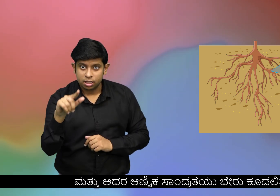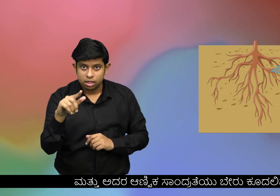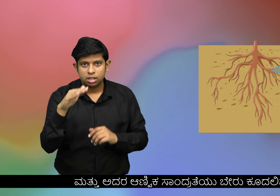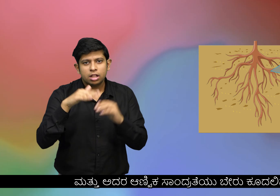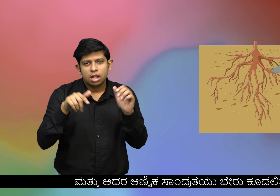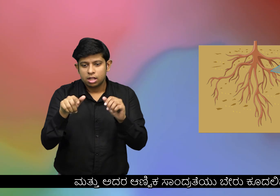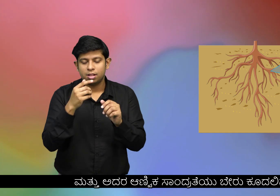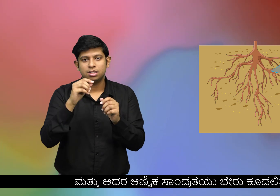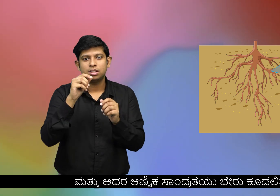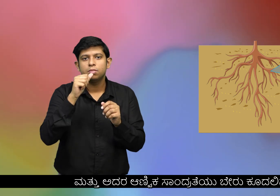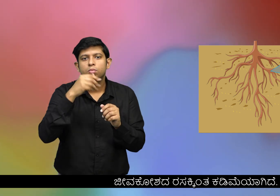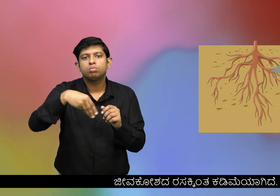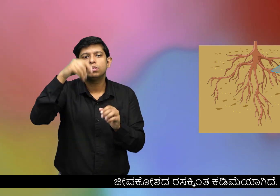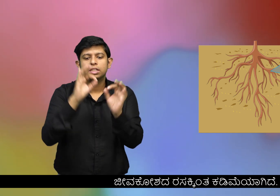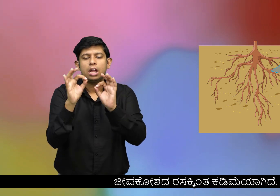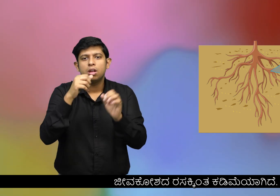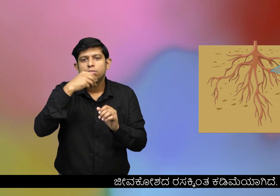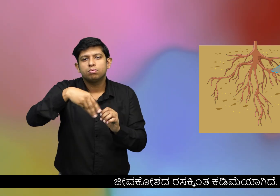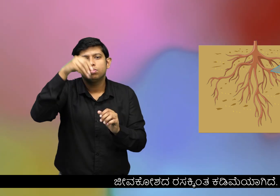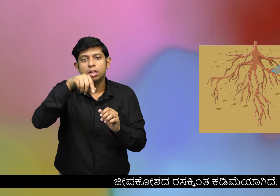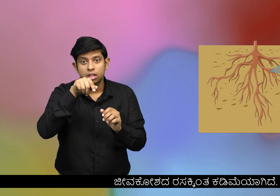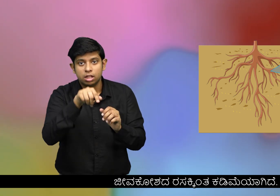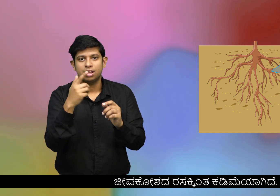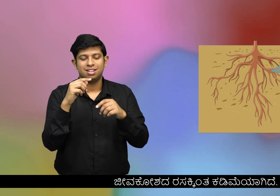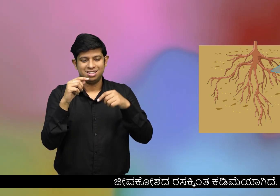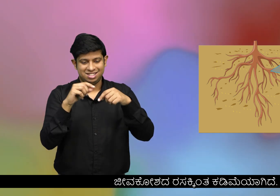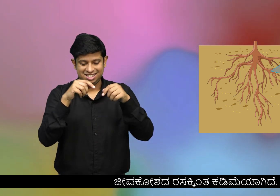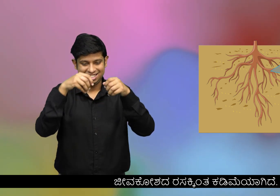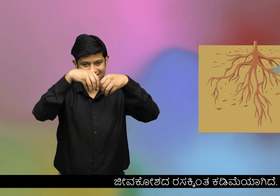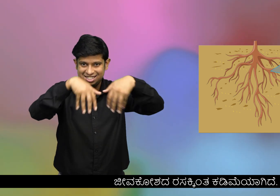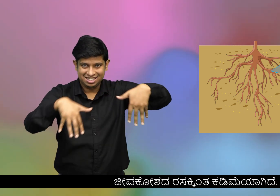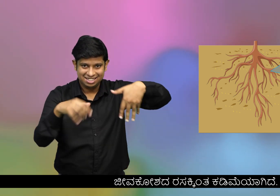ಬೇರು ಕೂದಲಿನಲ್ಲಿರುವ ಜೀವಕೋಶದ ರಸಕ್ಕಿಂತ ಕಡಿಮೆಯಾಗಿದೆ.